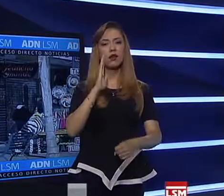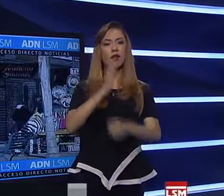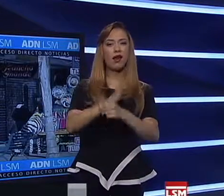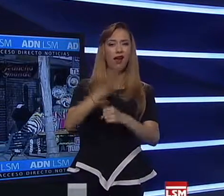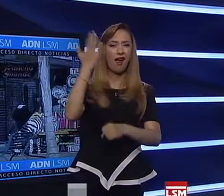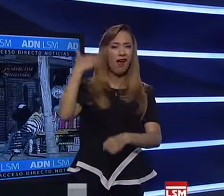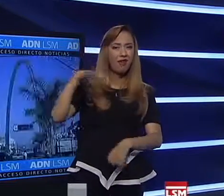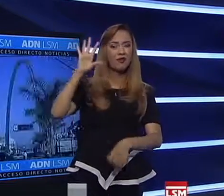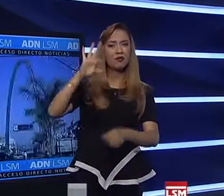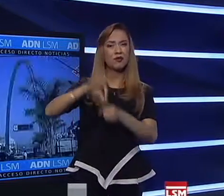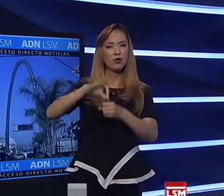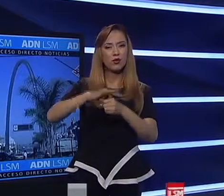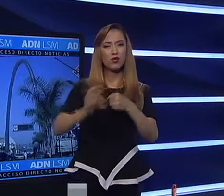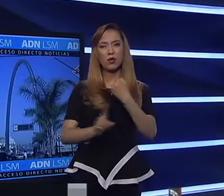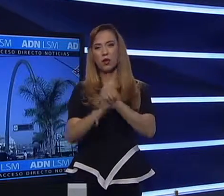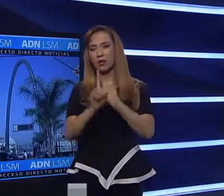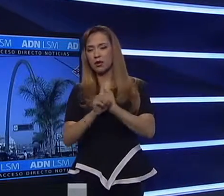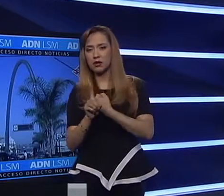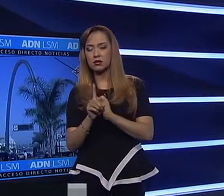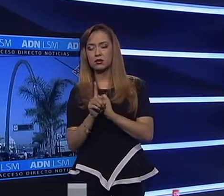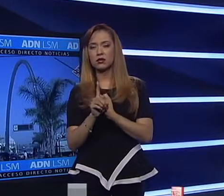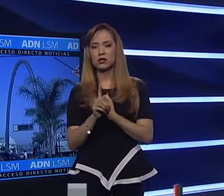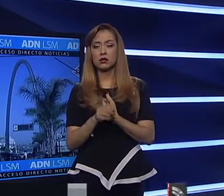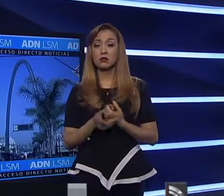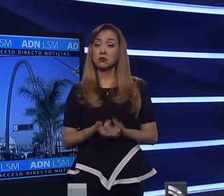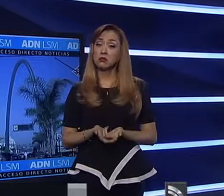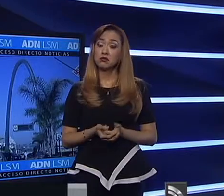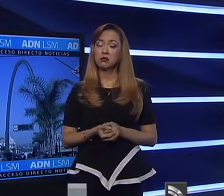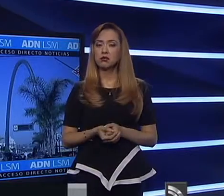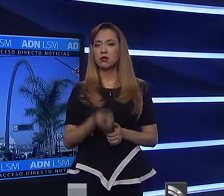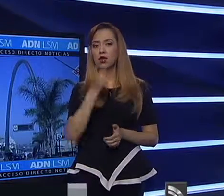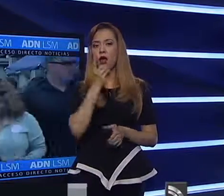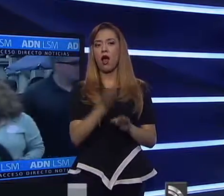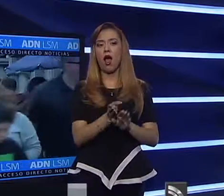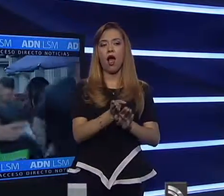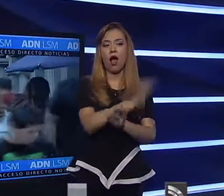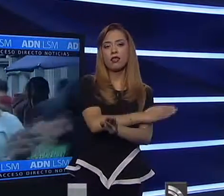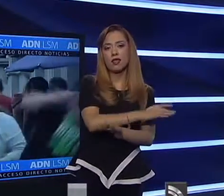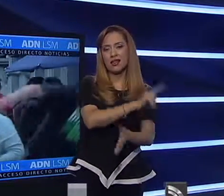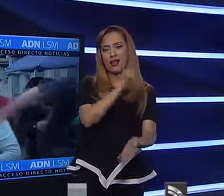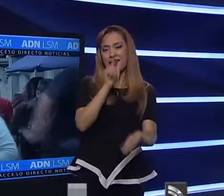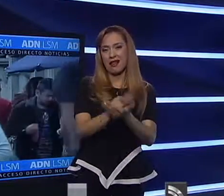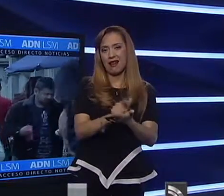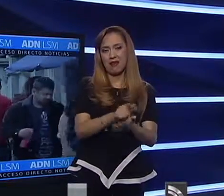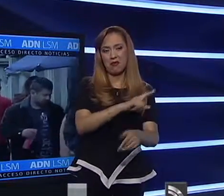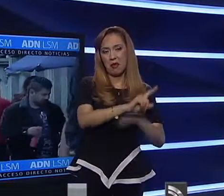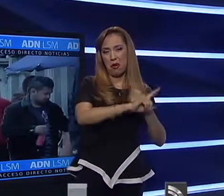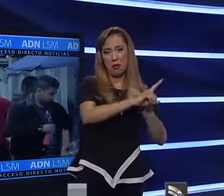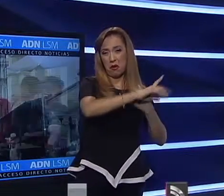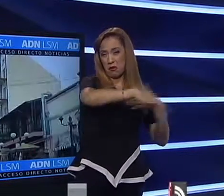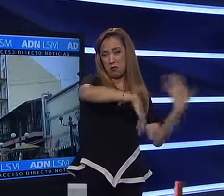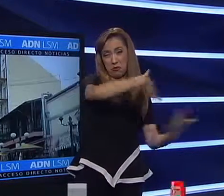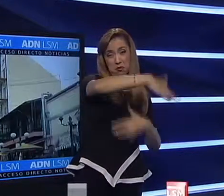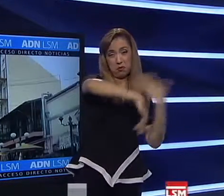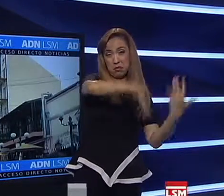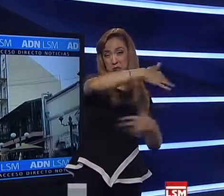electoral. Se aclara que los delitos cometidos antes de la entrada en vigor de la Ley General en materia de delitos electorales